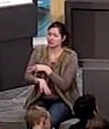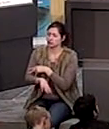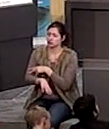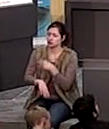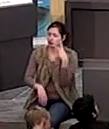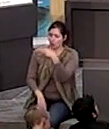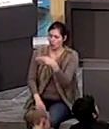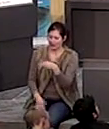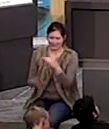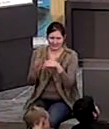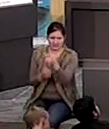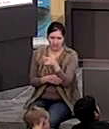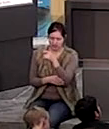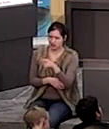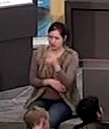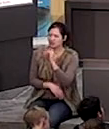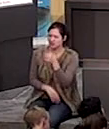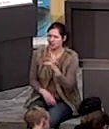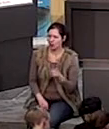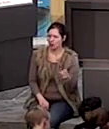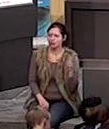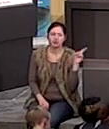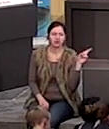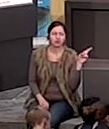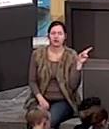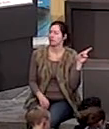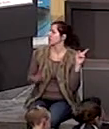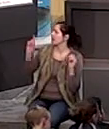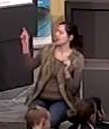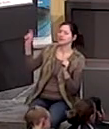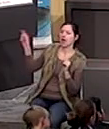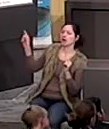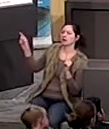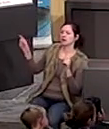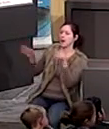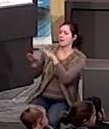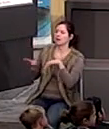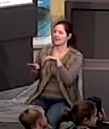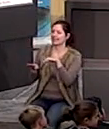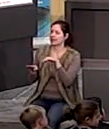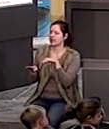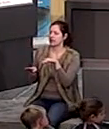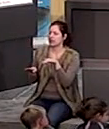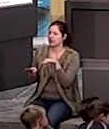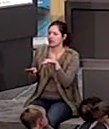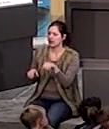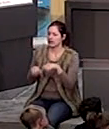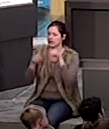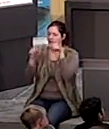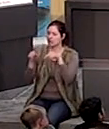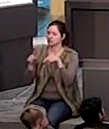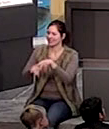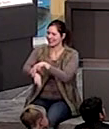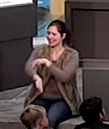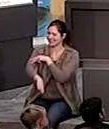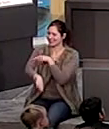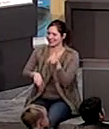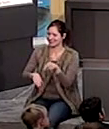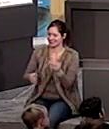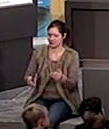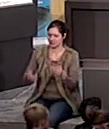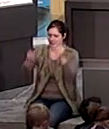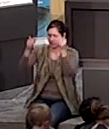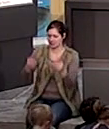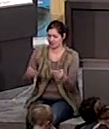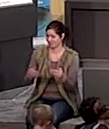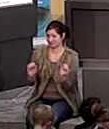Hè? En de poort van de parkeergarage, die werkt op elektriciteit. Dus ik kon ook niet naar mijn